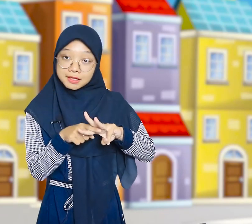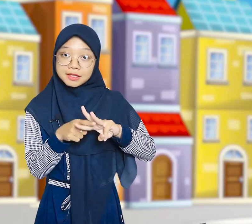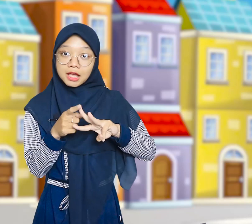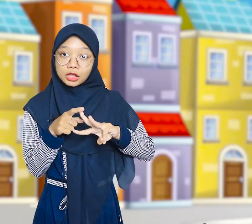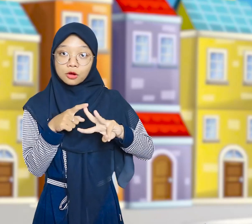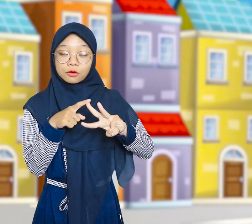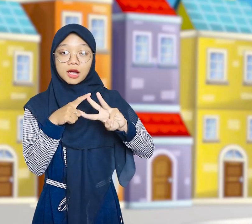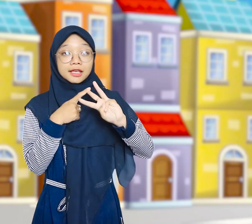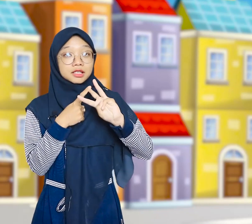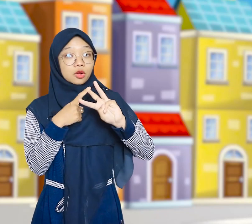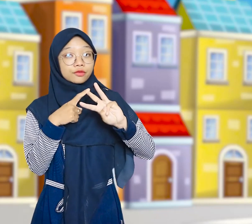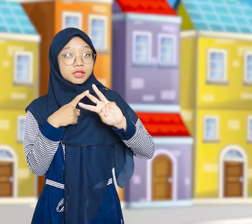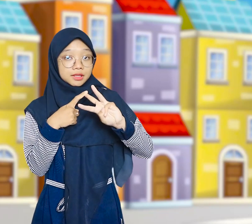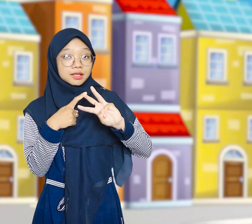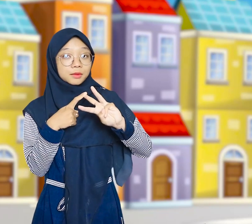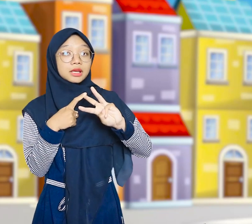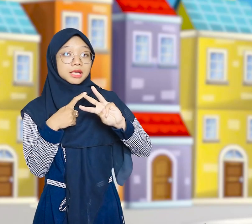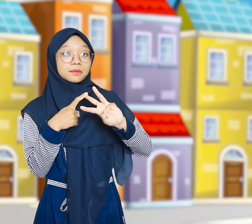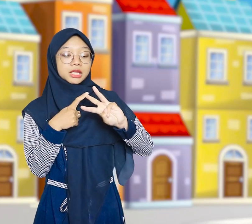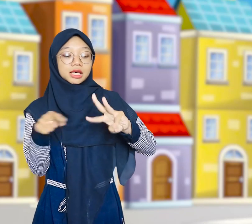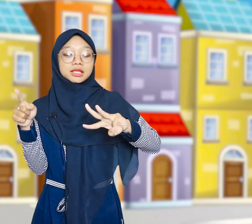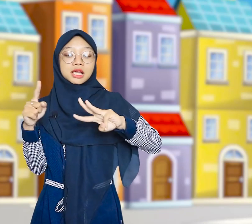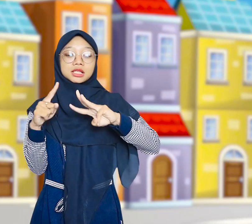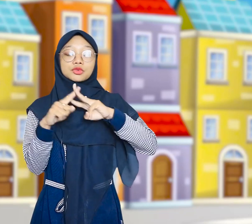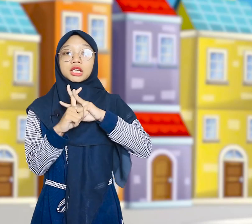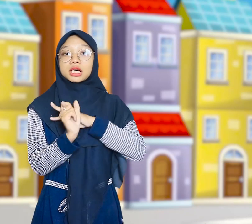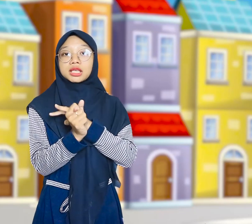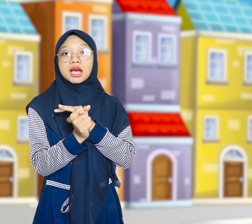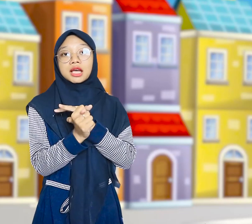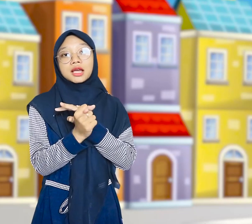disease atau kinds of disease, macam-macam penyakit, dan kemudian yang ketiga ada